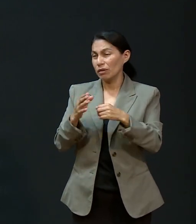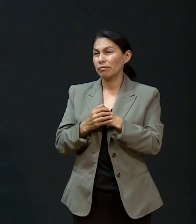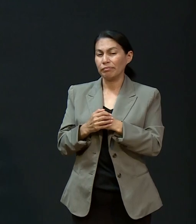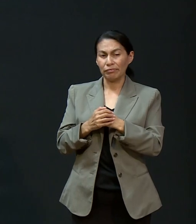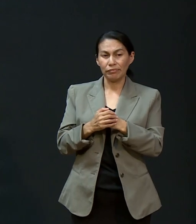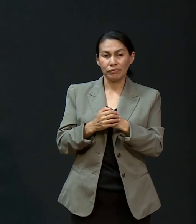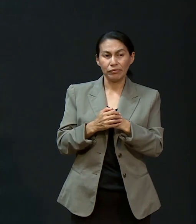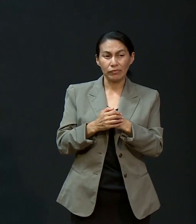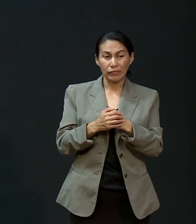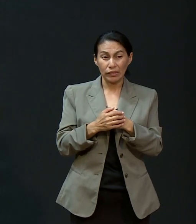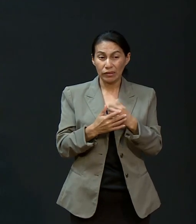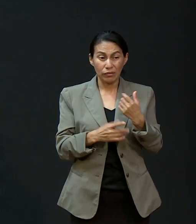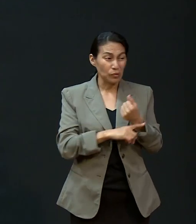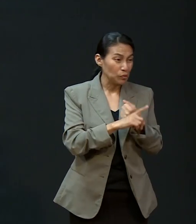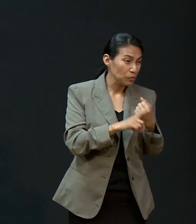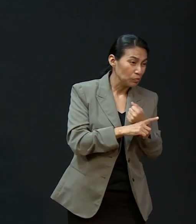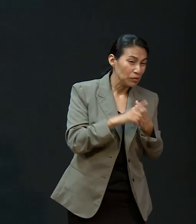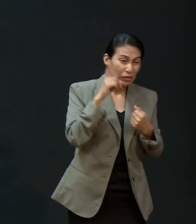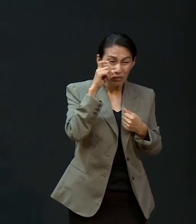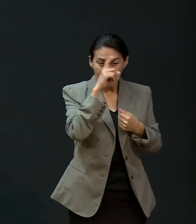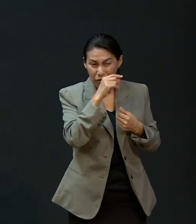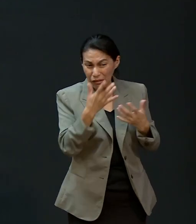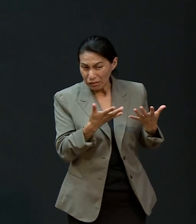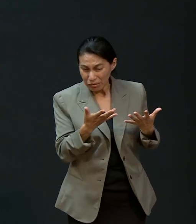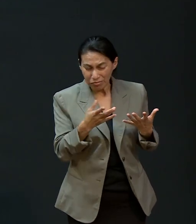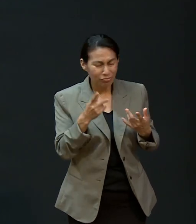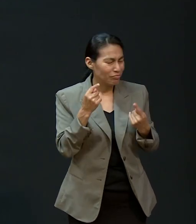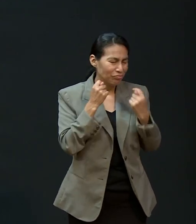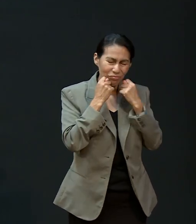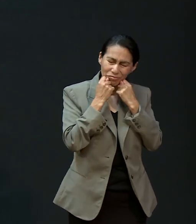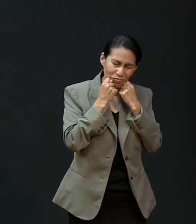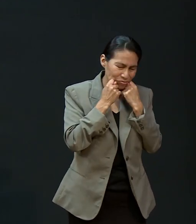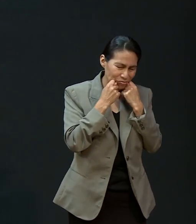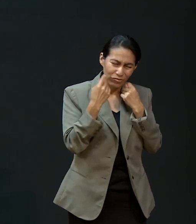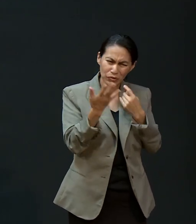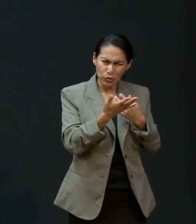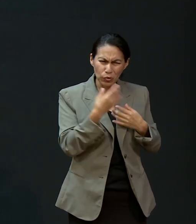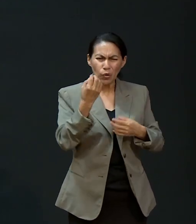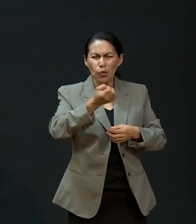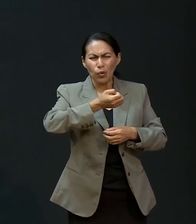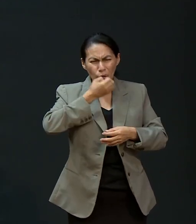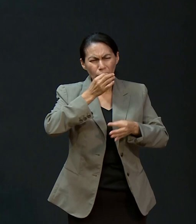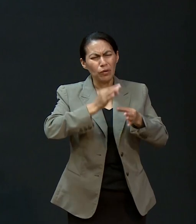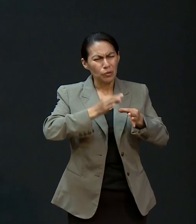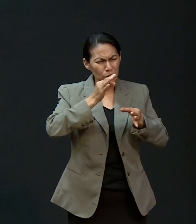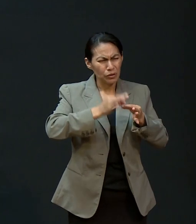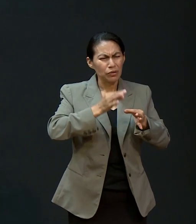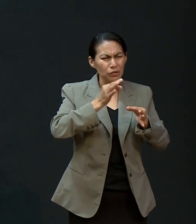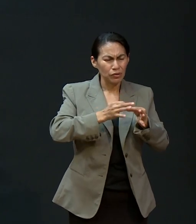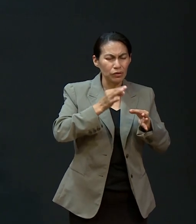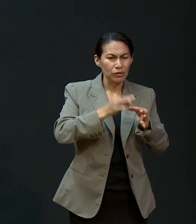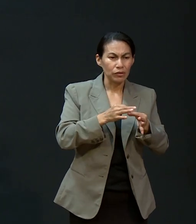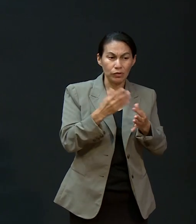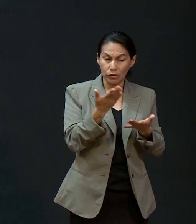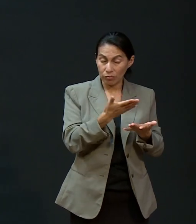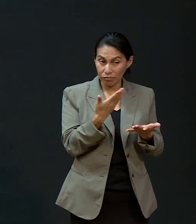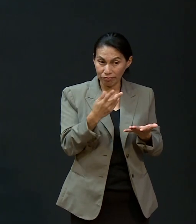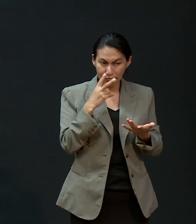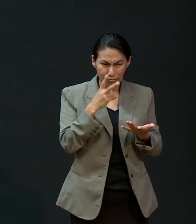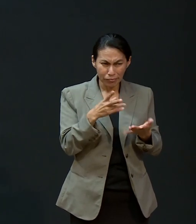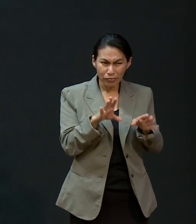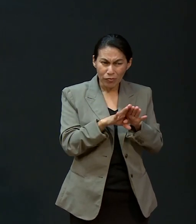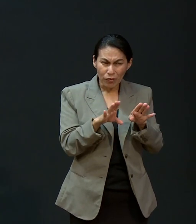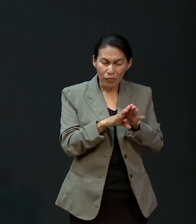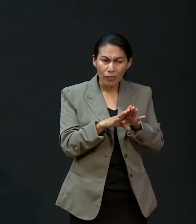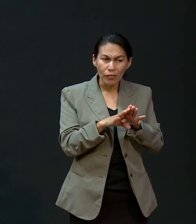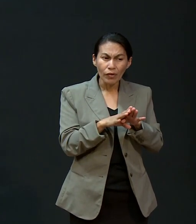importante. No importa las circunstancias, hay que continuar perseverando en oración. Para